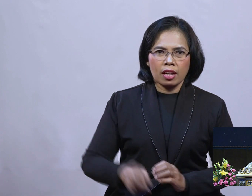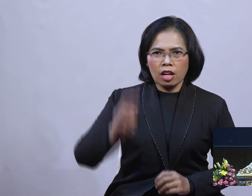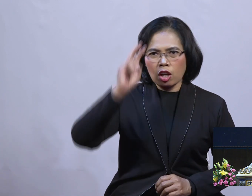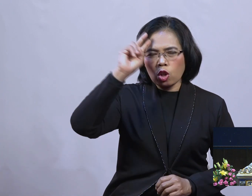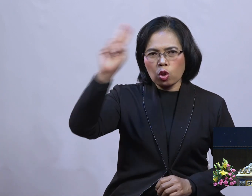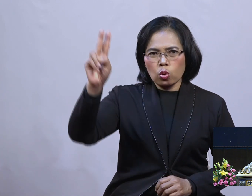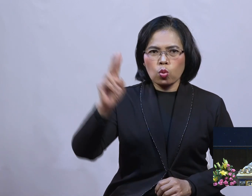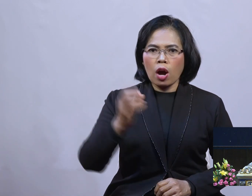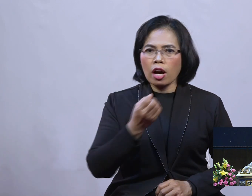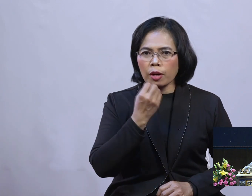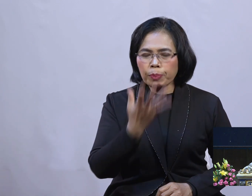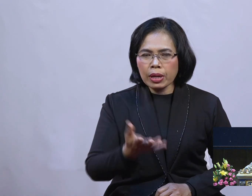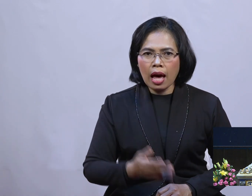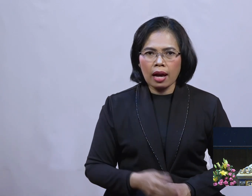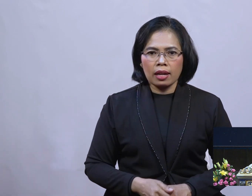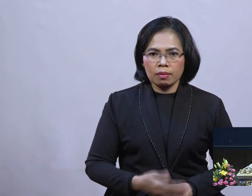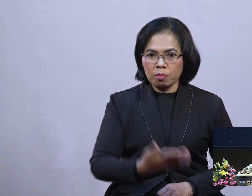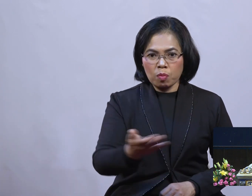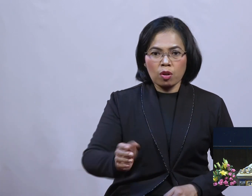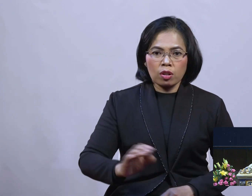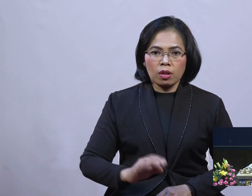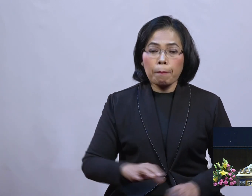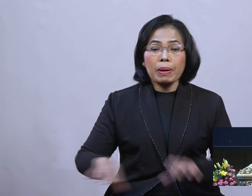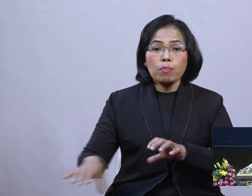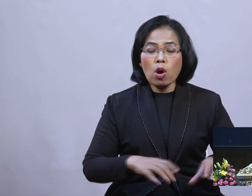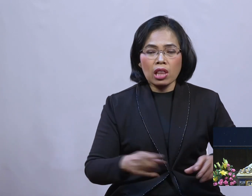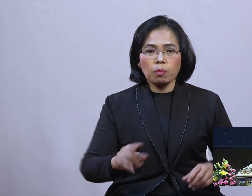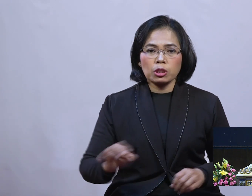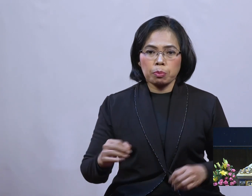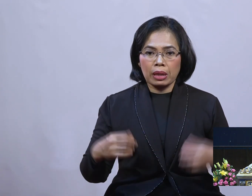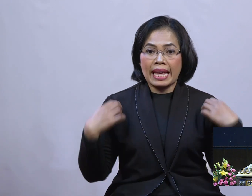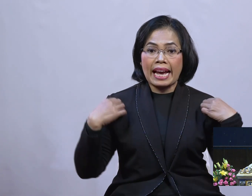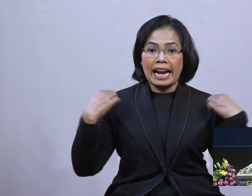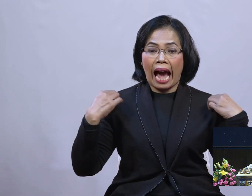larang di hadapan Tuhan kain gombal kata orang Jawa bilang